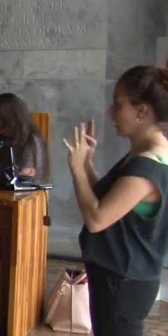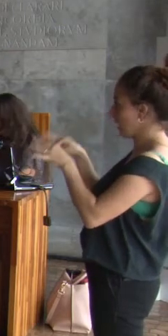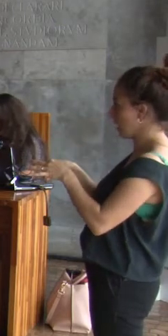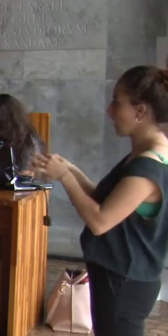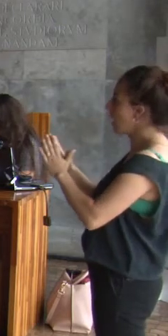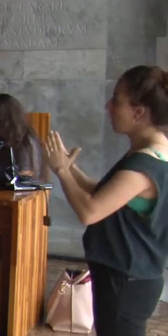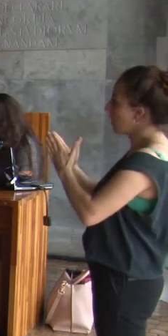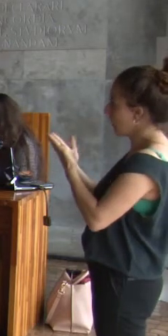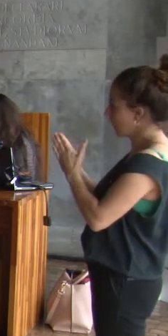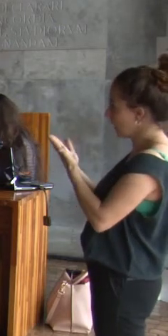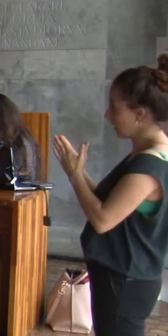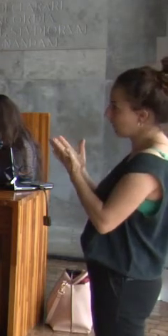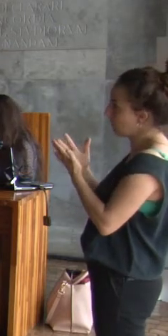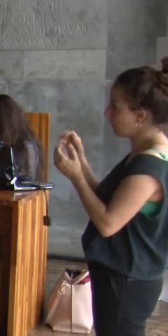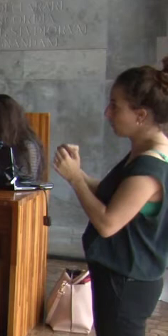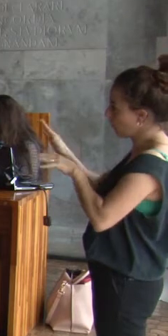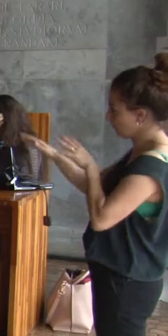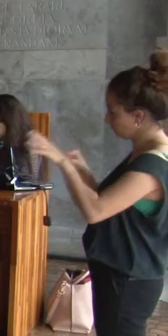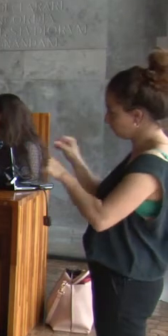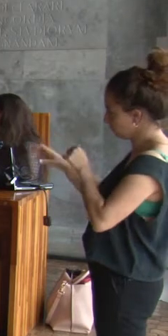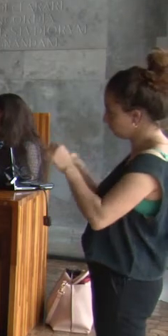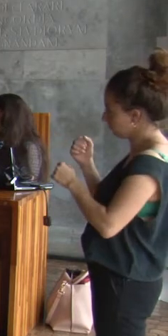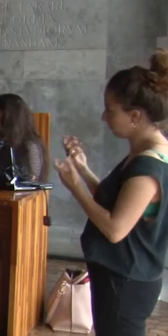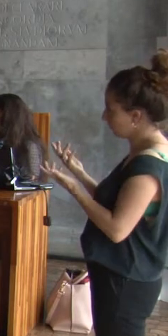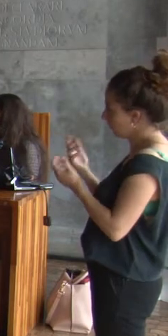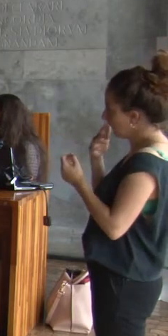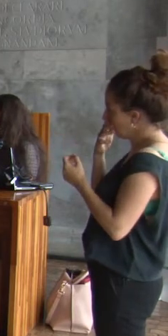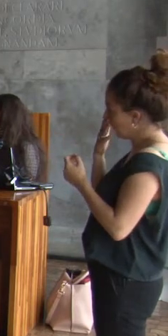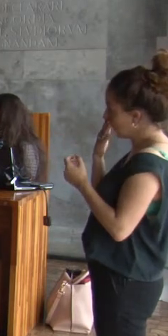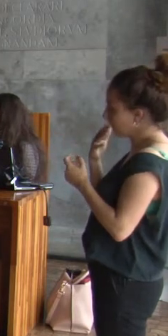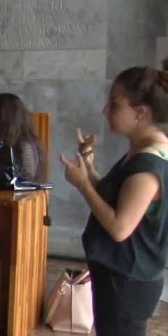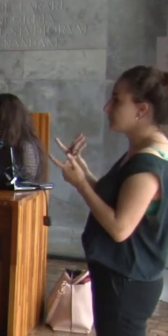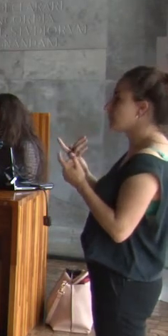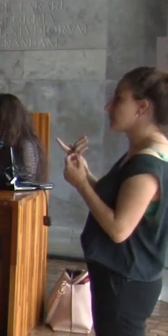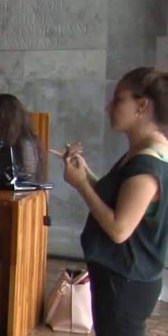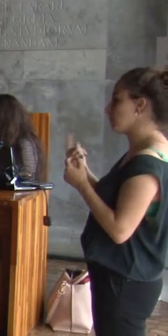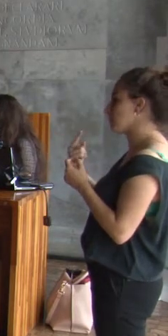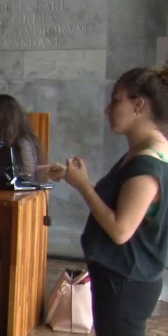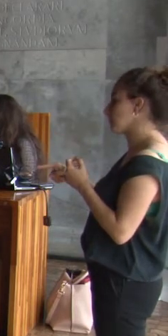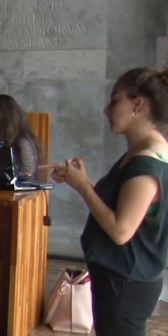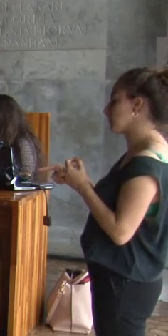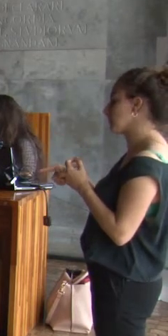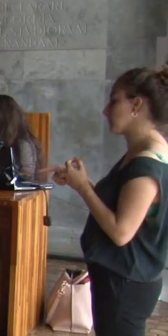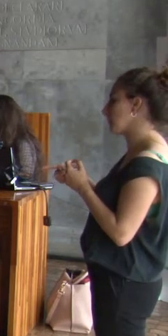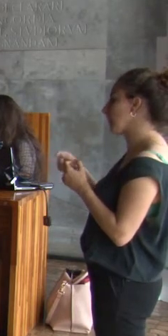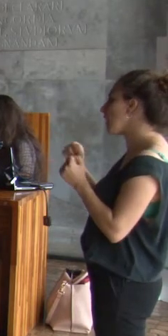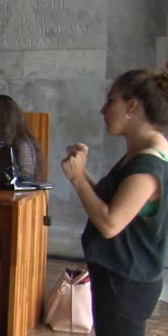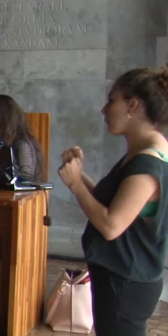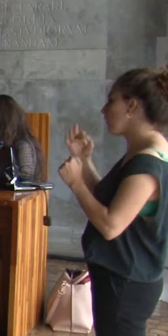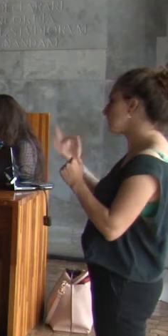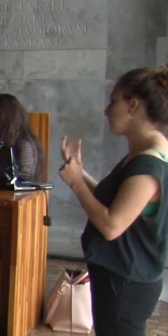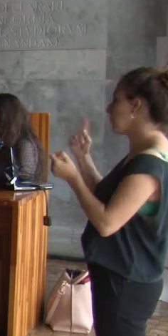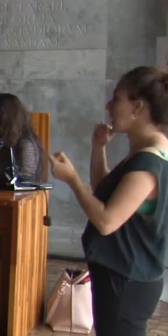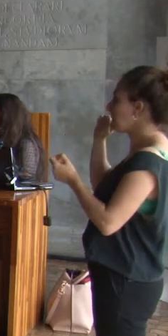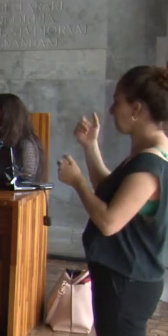più libri sono reperibili, e quindi comunque è un aspetto che si può sempre migliorare, su cui